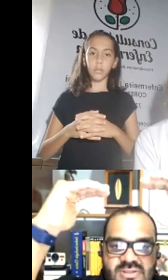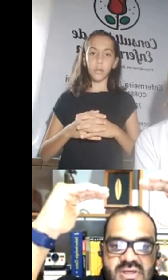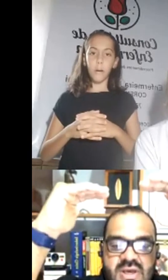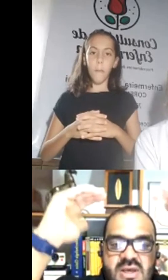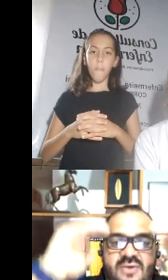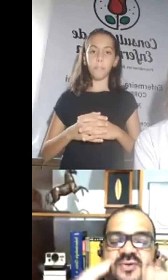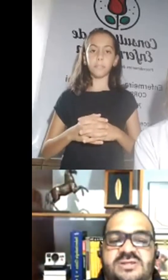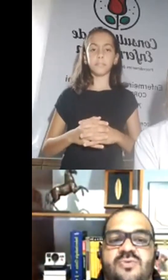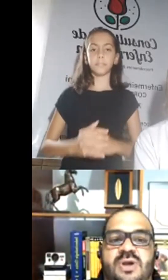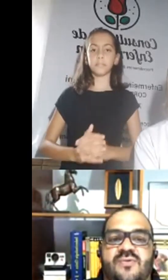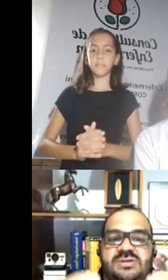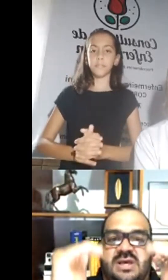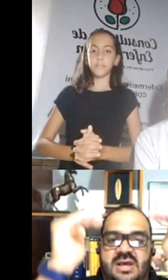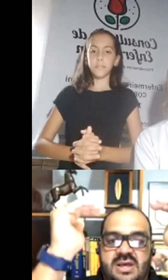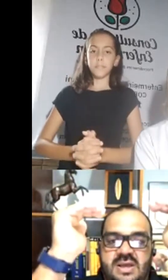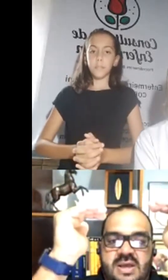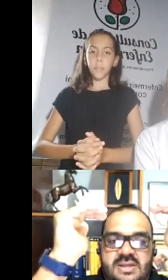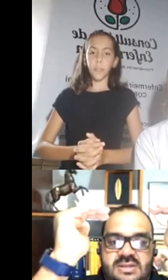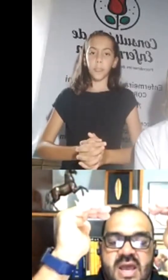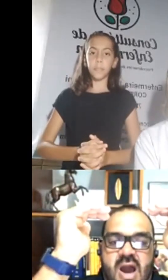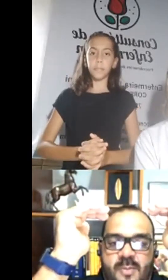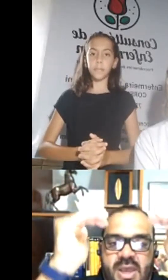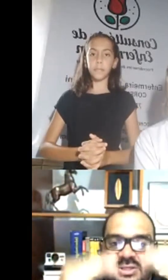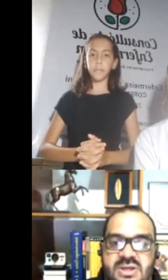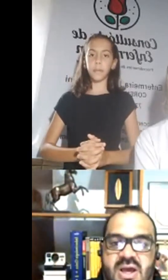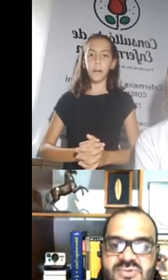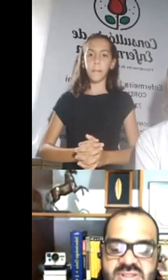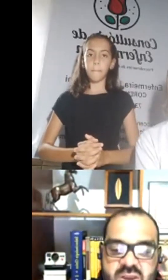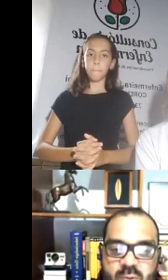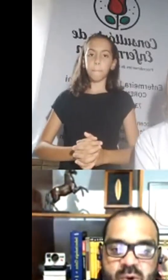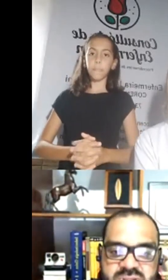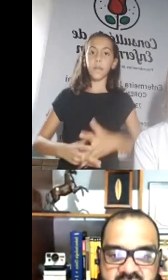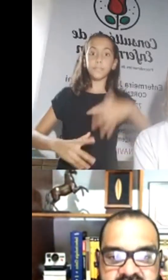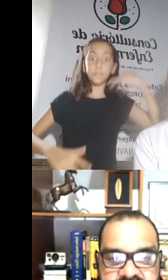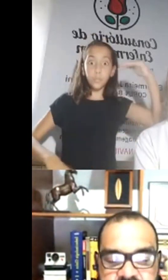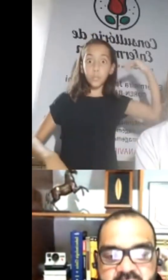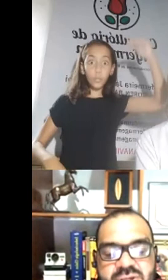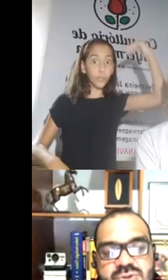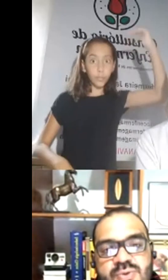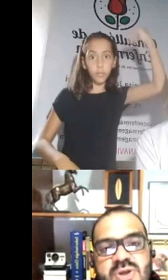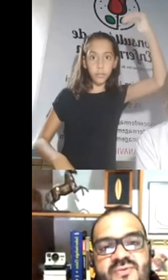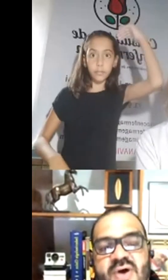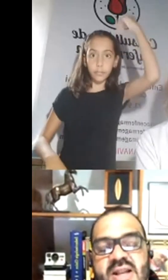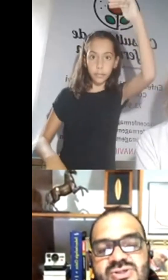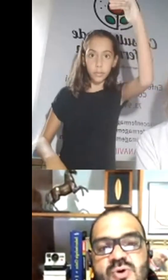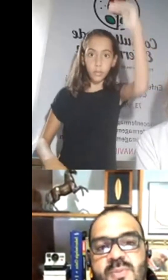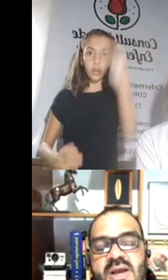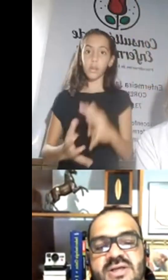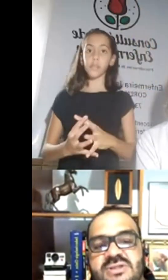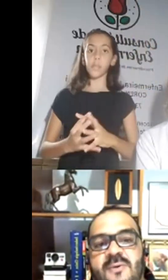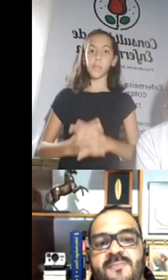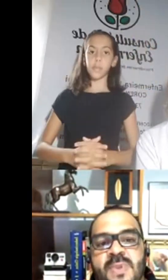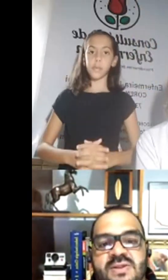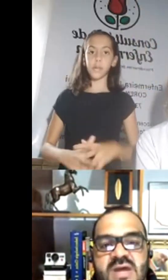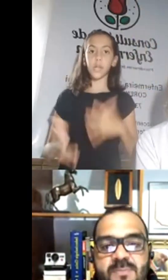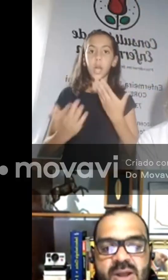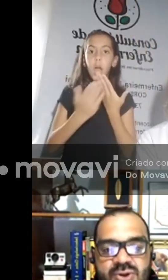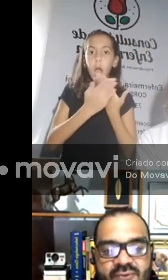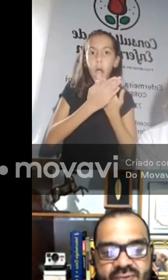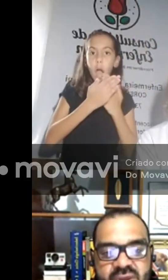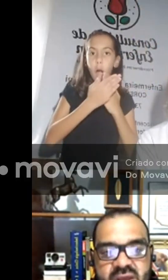situações que fazem com que você, né, aumente. Você tem uma outra linha também de estudo que fala sobre a questão